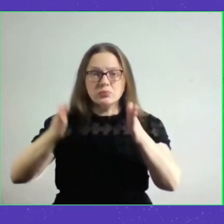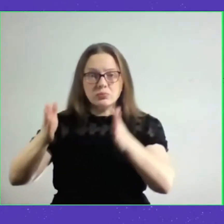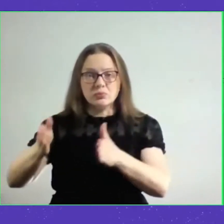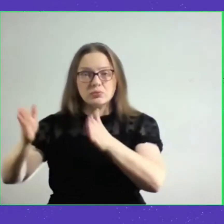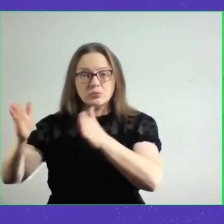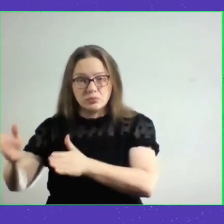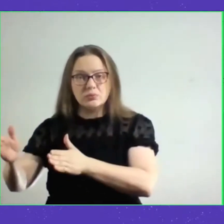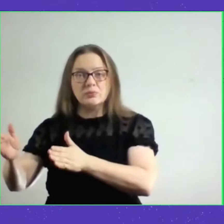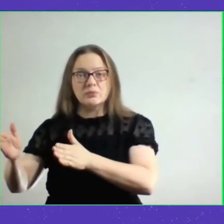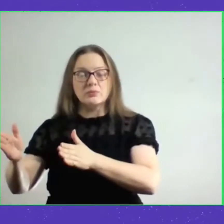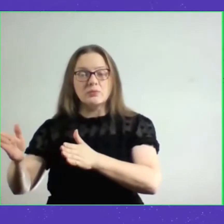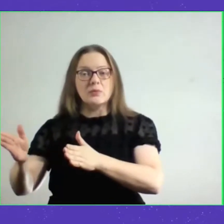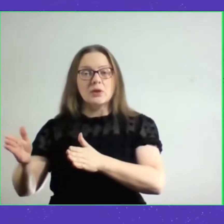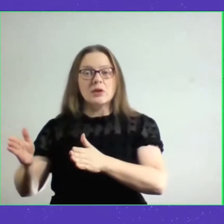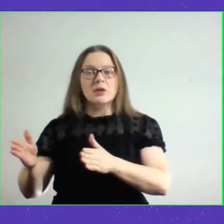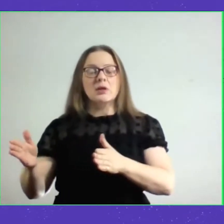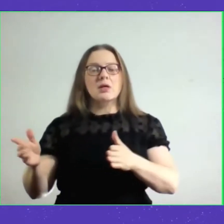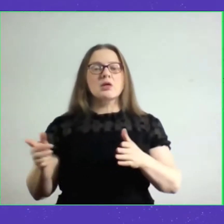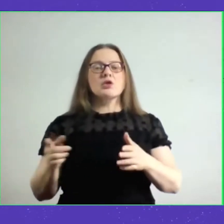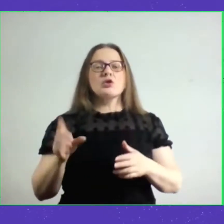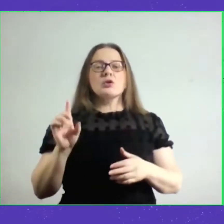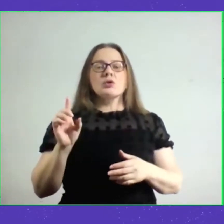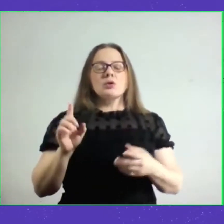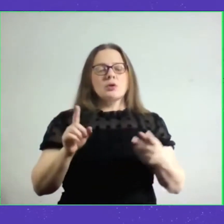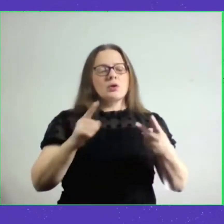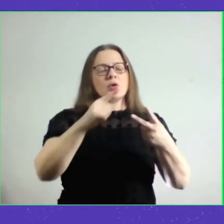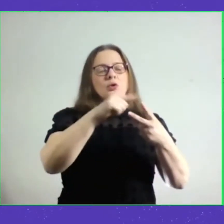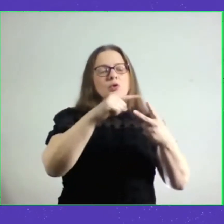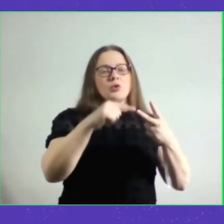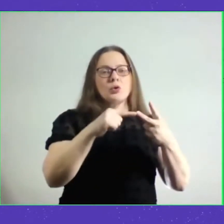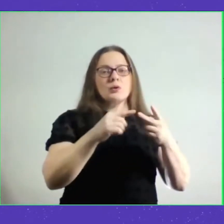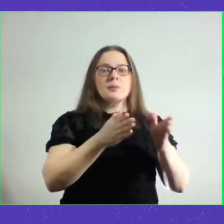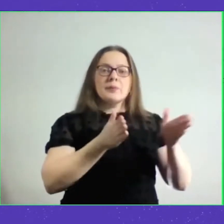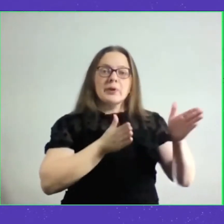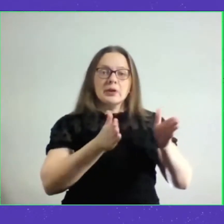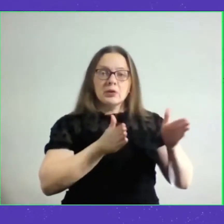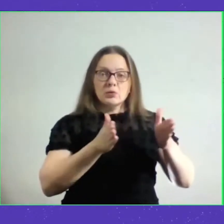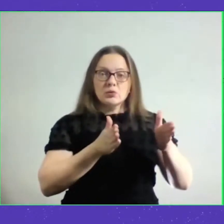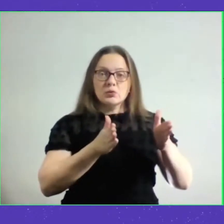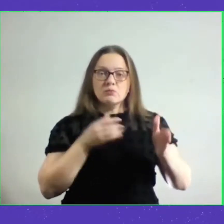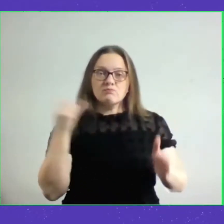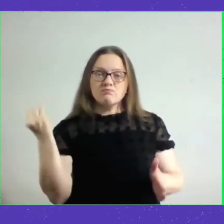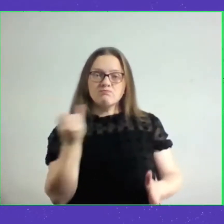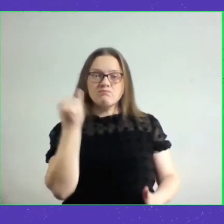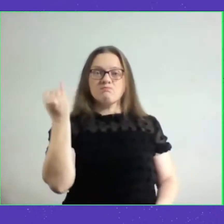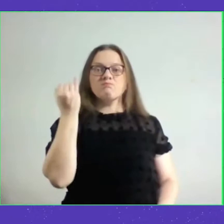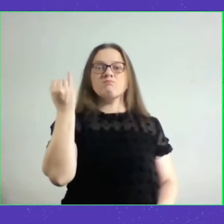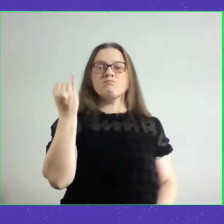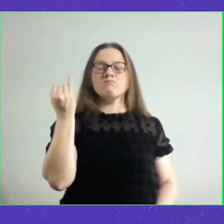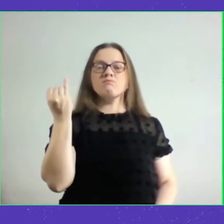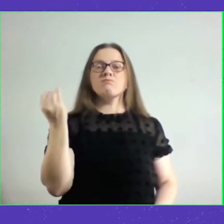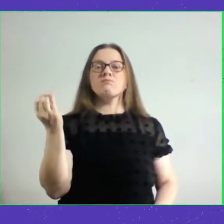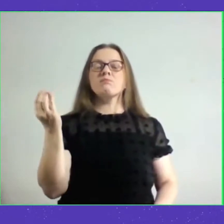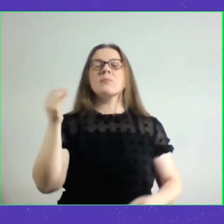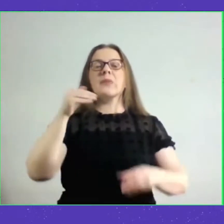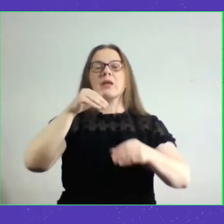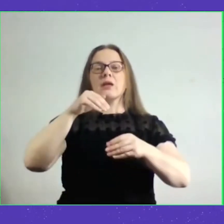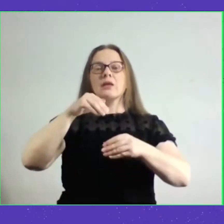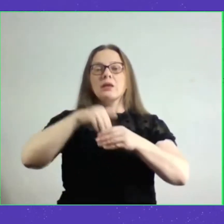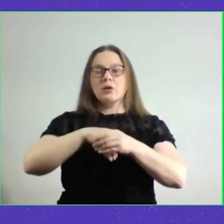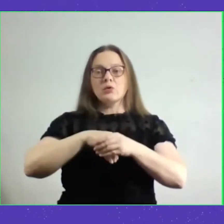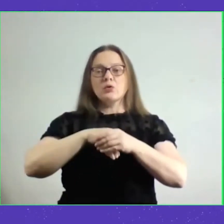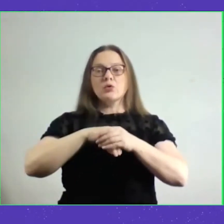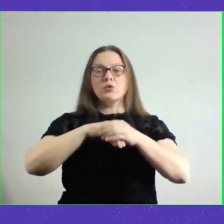períodos importantes dentro desse governo de Deus. É a era da igreja